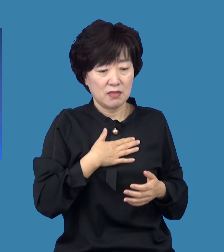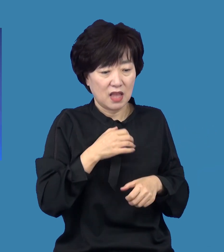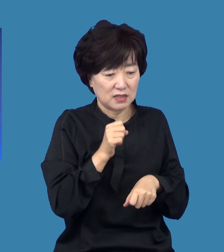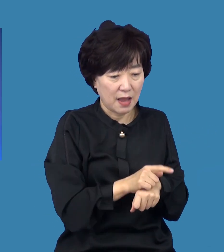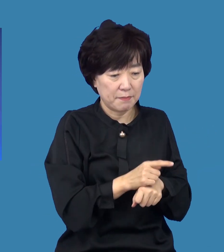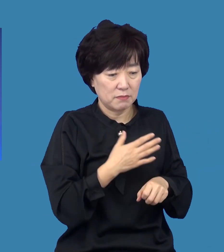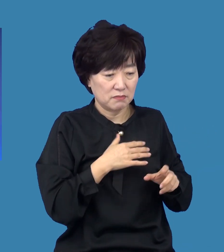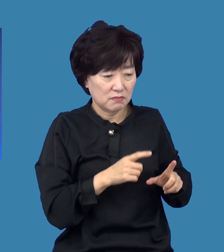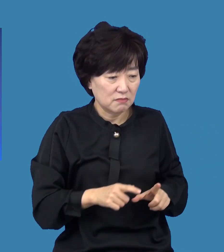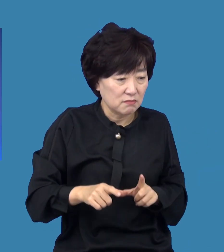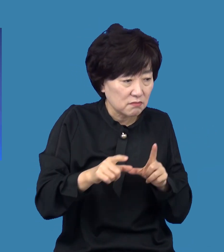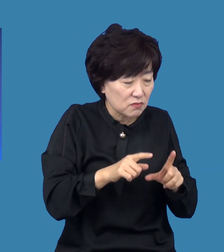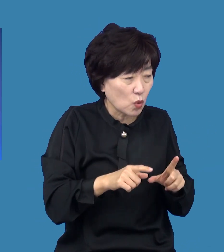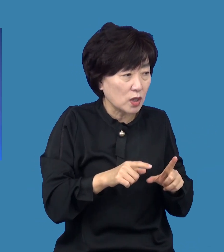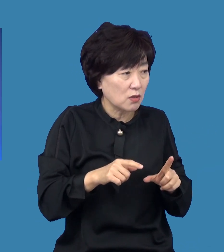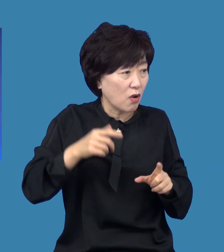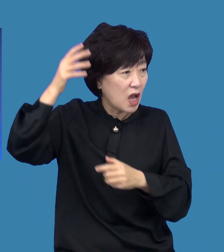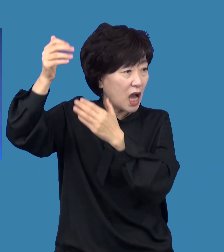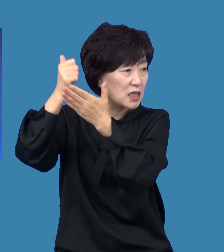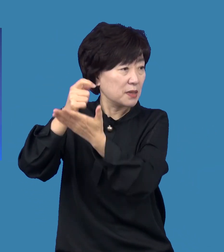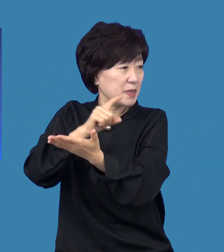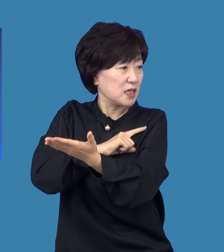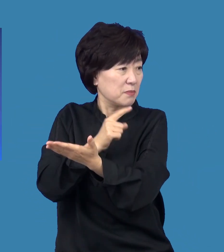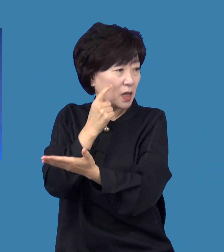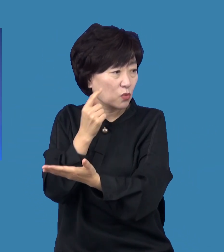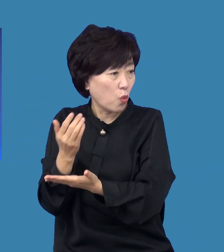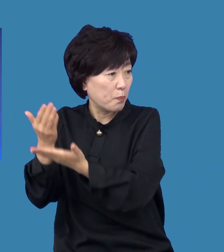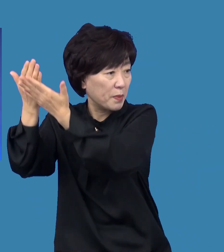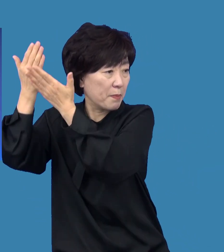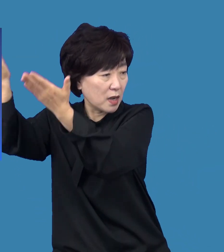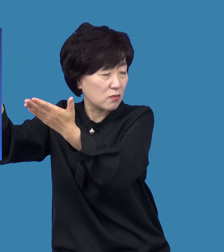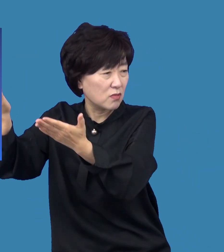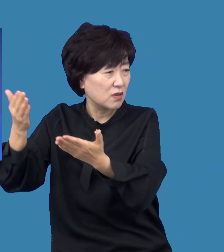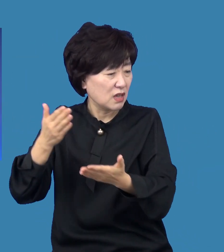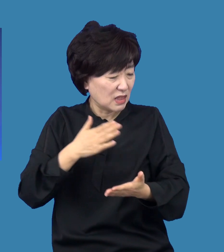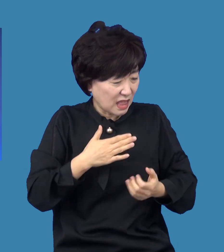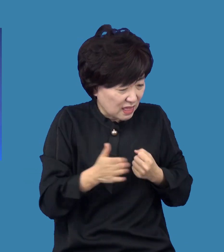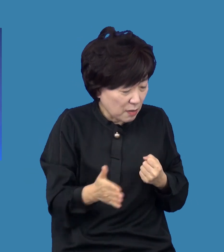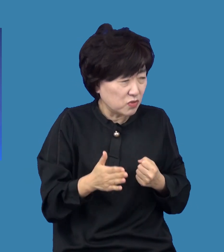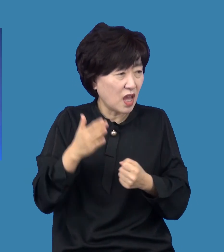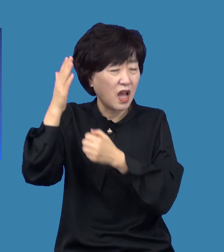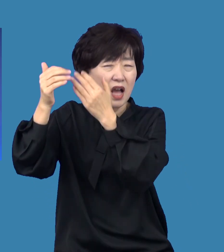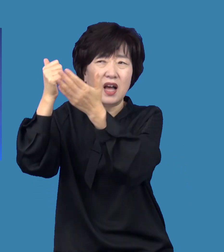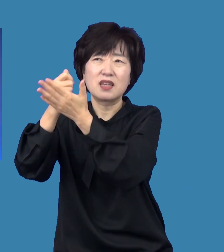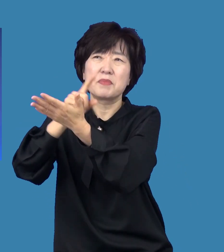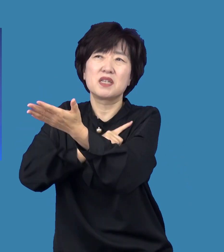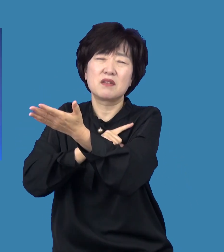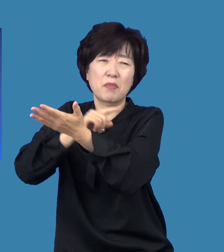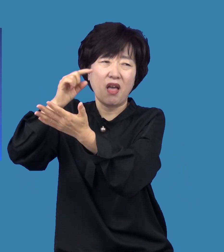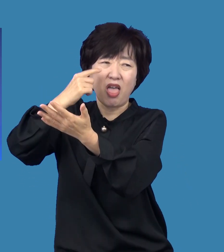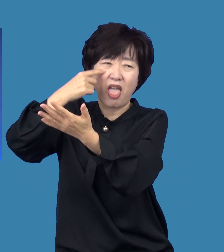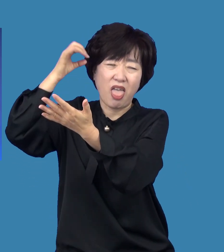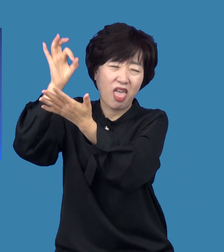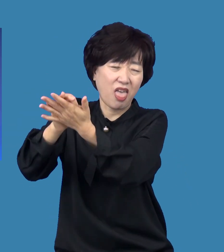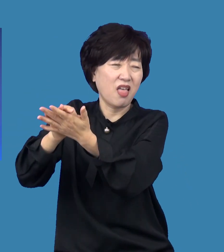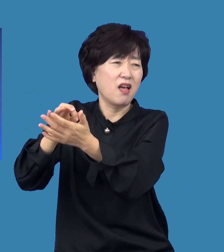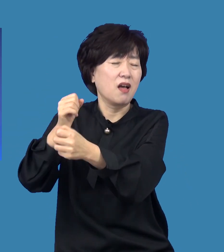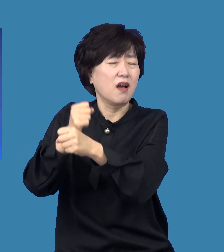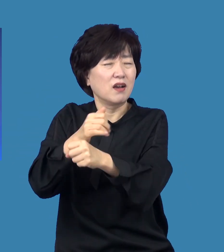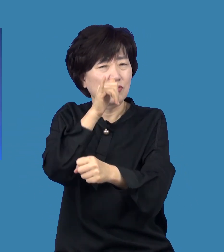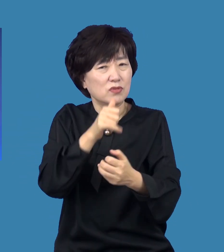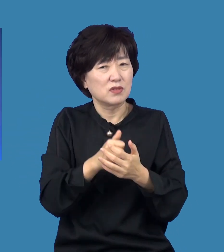하나님의 이름이 높임을 받기도 하고 하나님의 이름이 멸시를 당하기도 해요. 주를 위해서 수고하고 주를 위해 산다고 하는 것은 주의